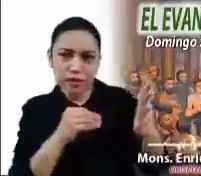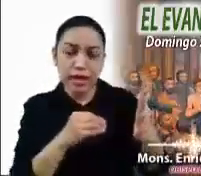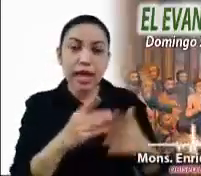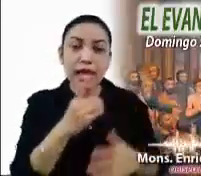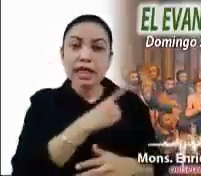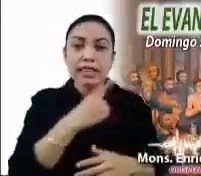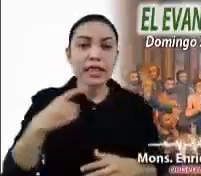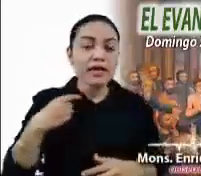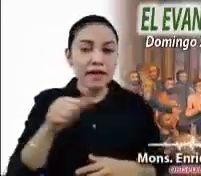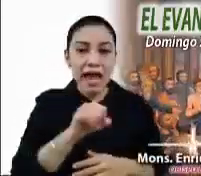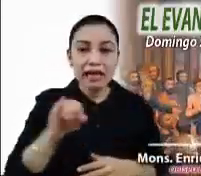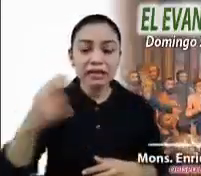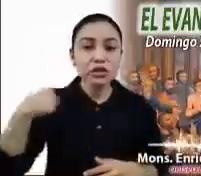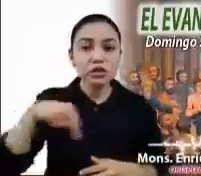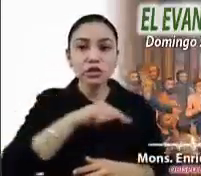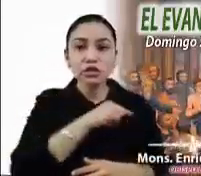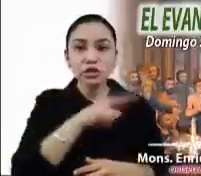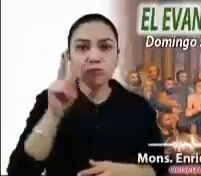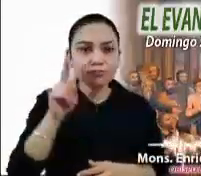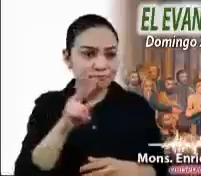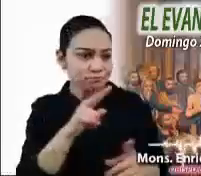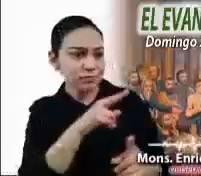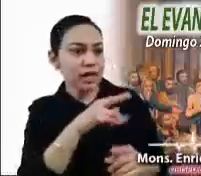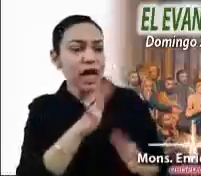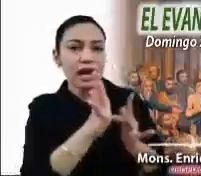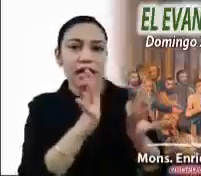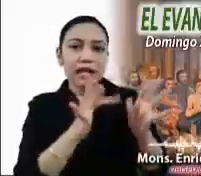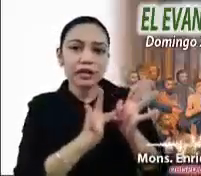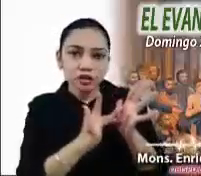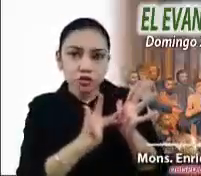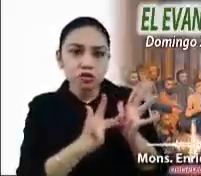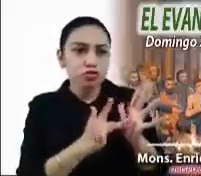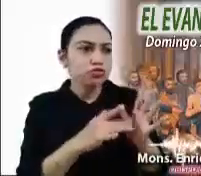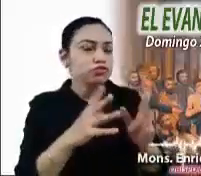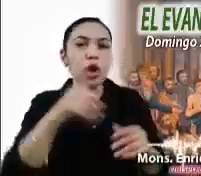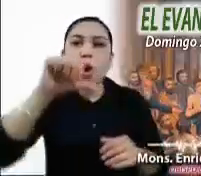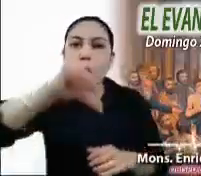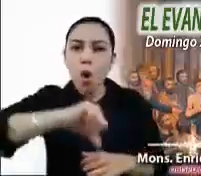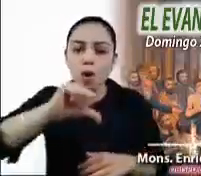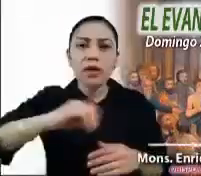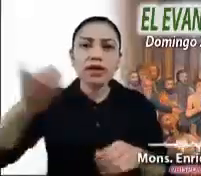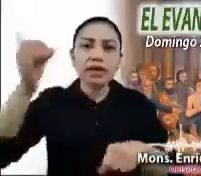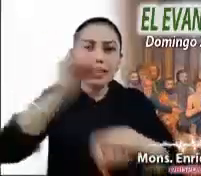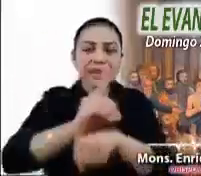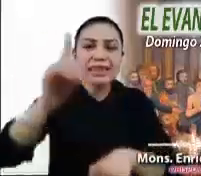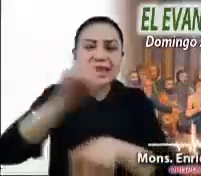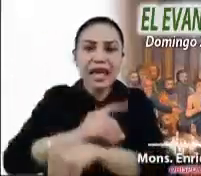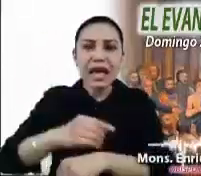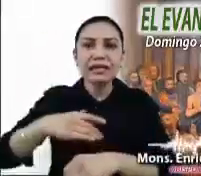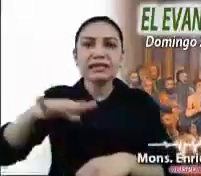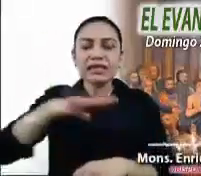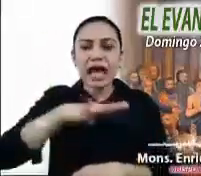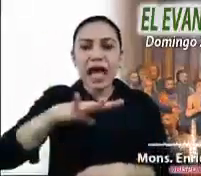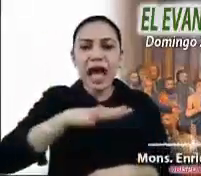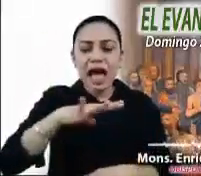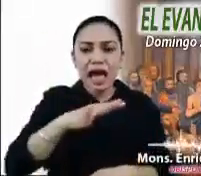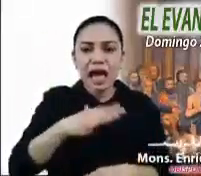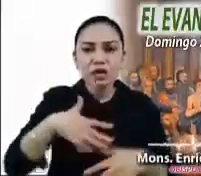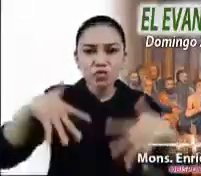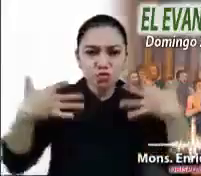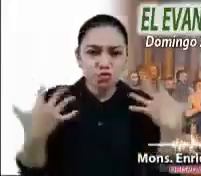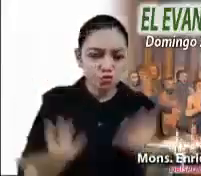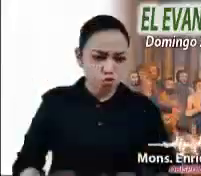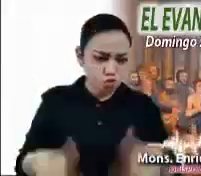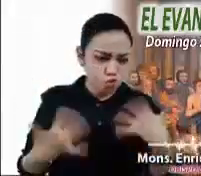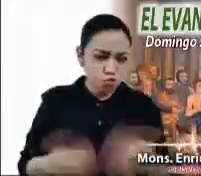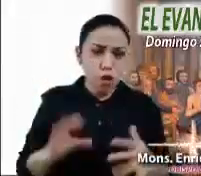interpelar por este Jesús, que se hace actual en nuestros días, en el dolor y la miseria de los pobres, en el silencio del que